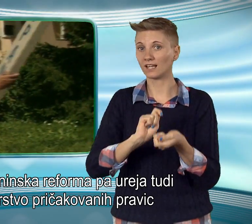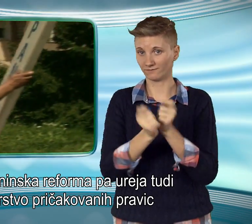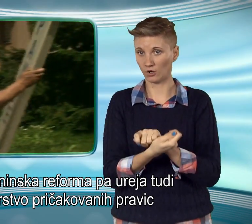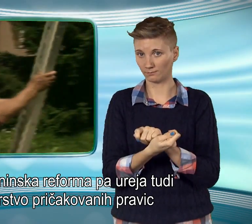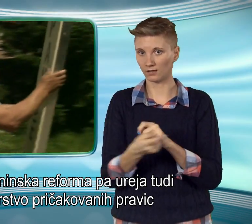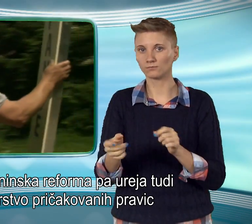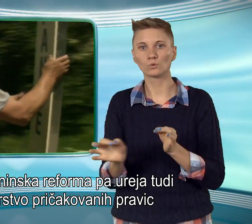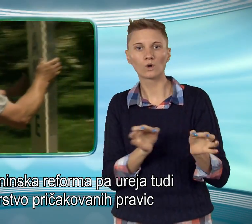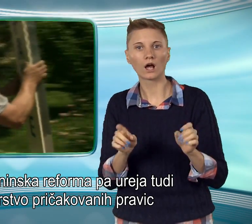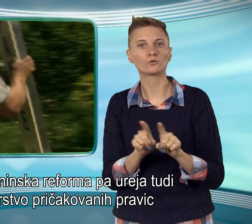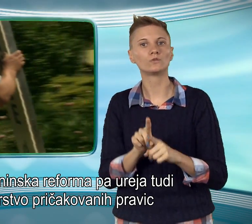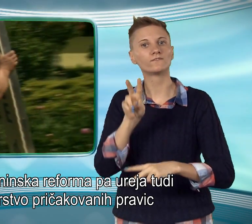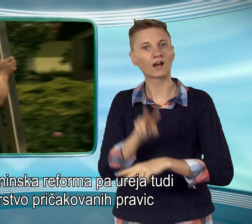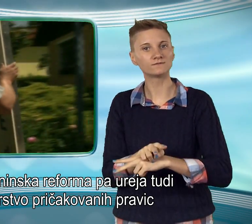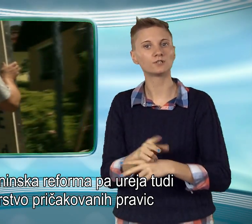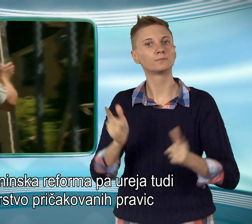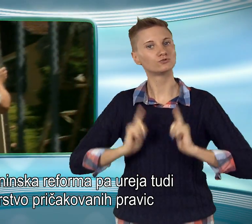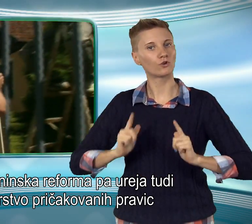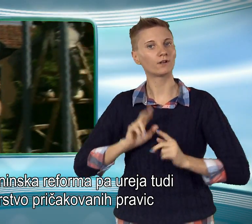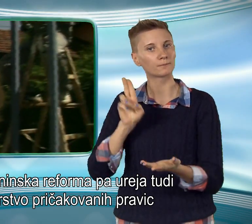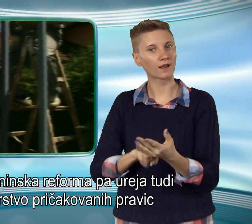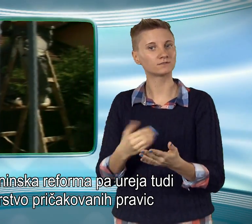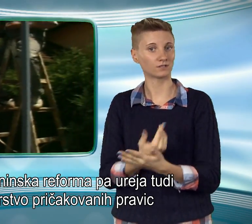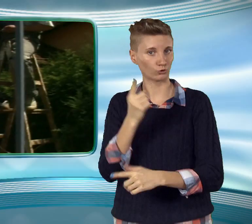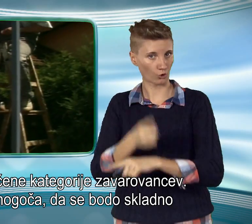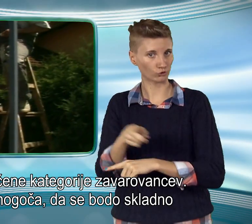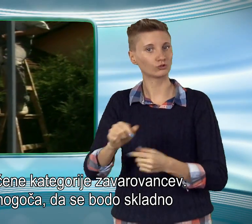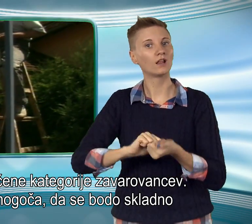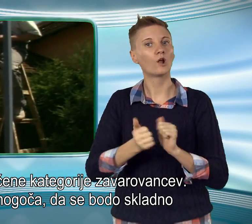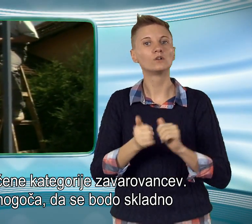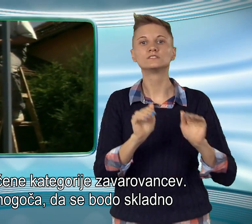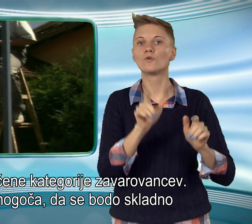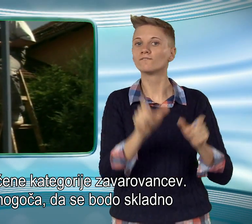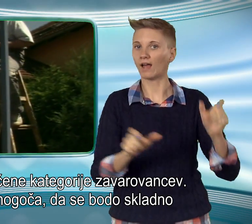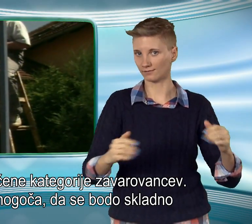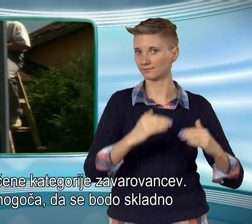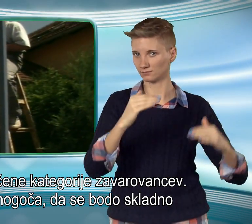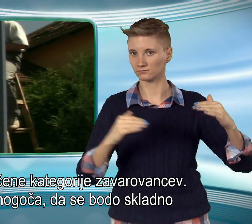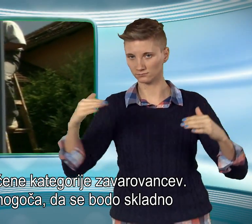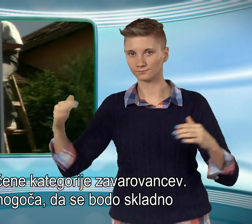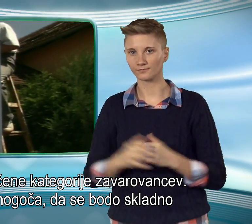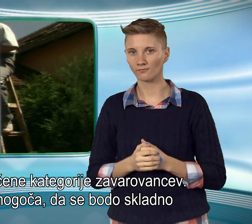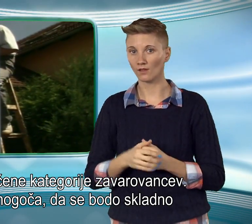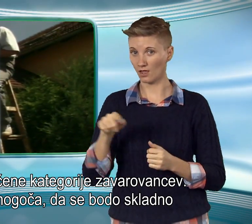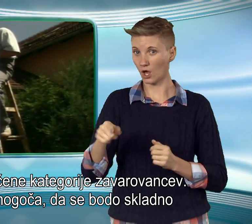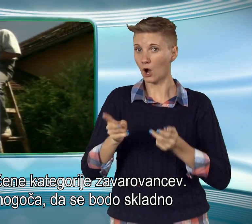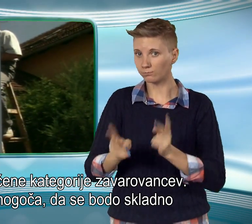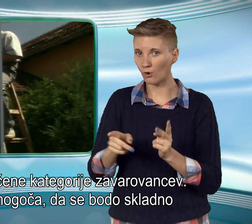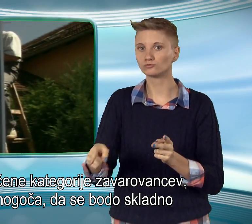Pokojninska reforma pa ureja tudi varstvo pričakovanih pravic za določene kategorije zavarovancev. Ta omogoča, da se